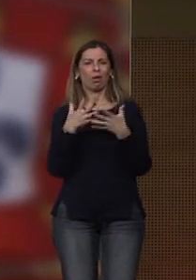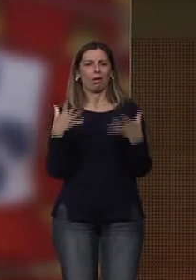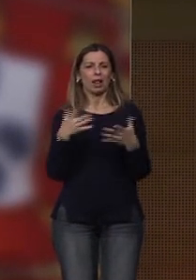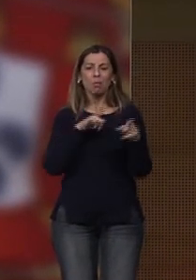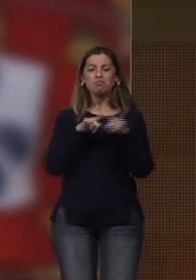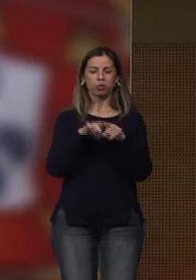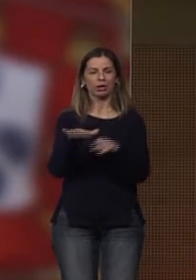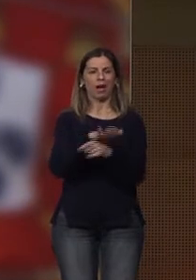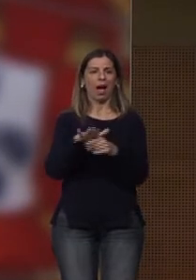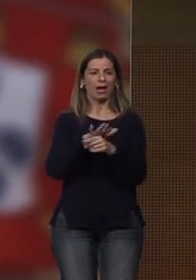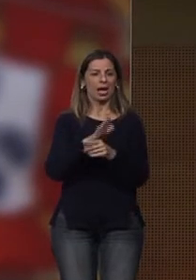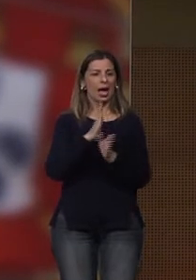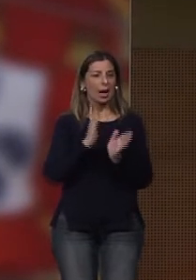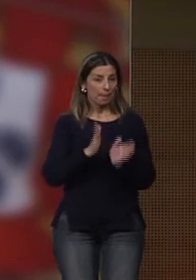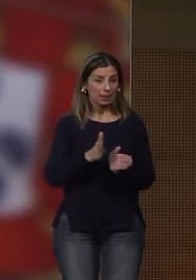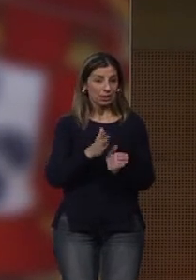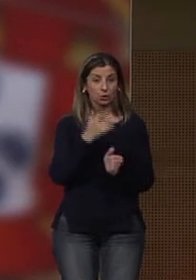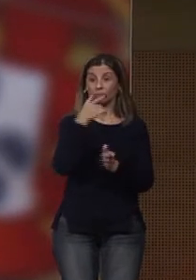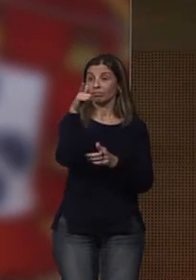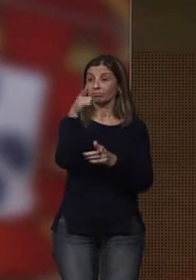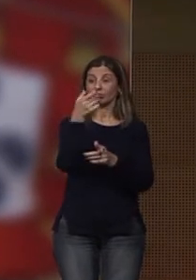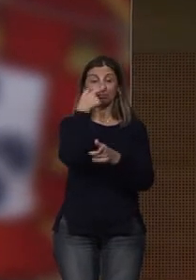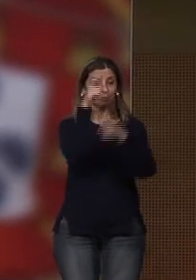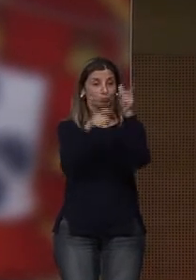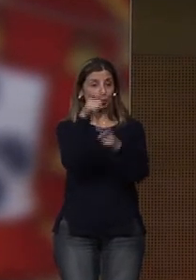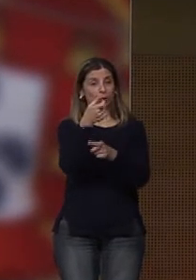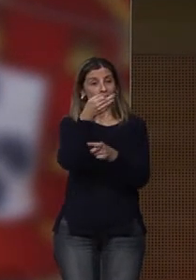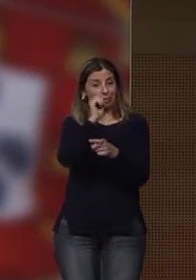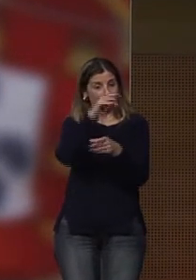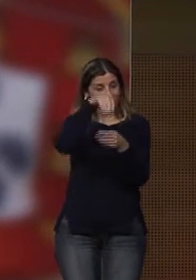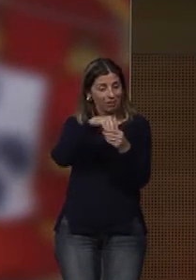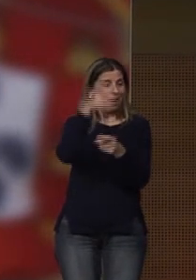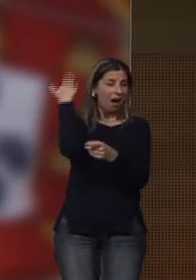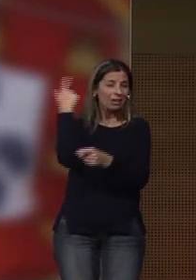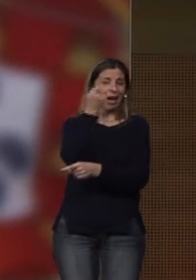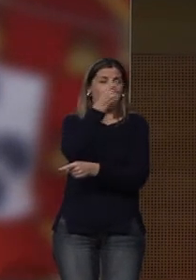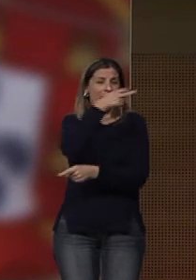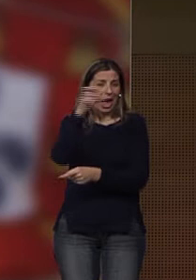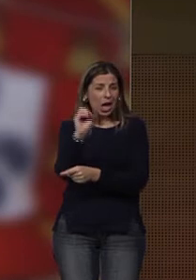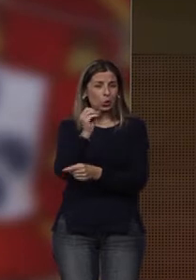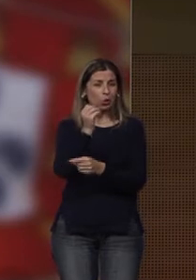repitam e não esqueçam os erros do passado que tiveram como consequência 10